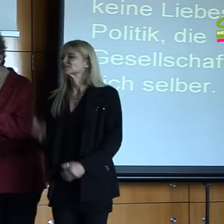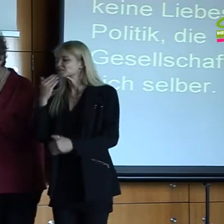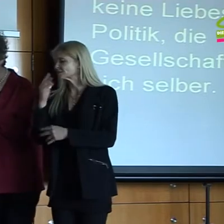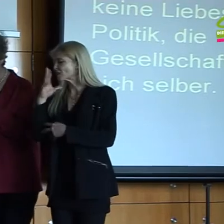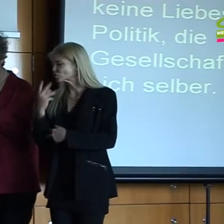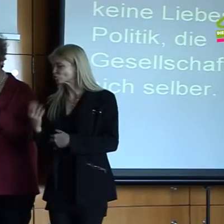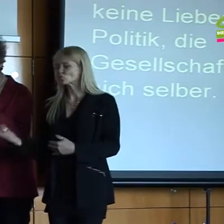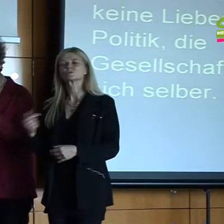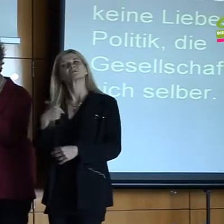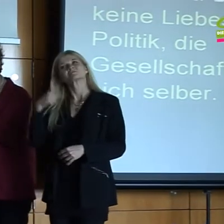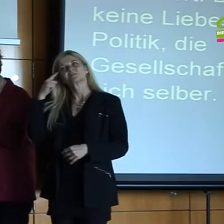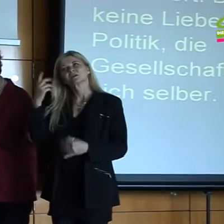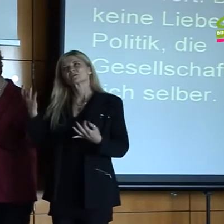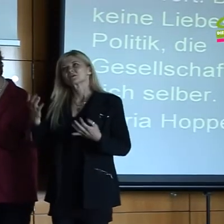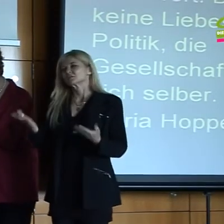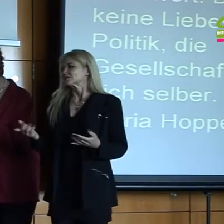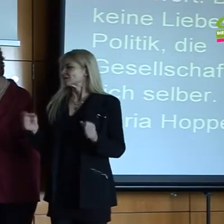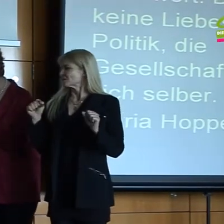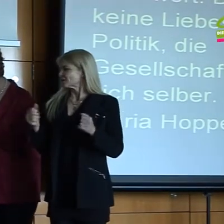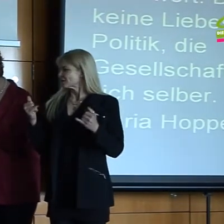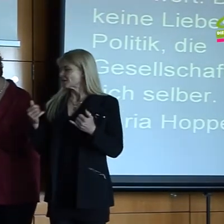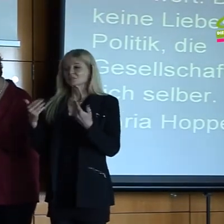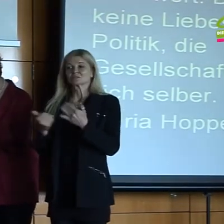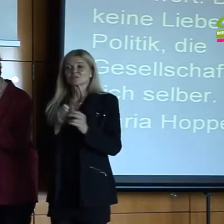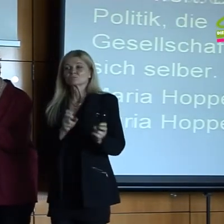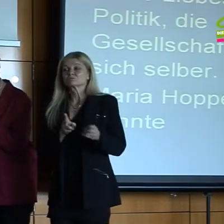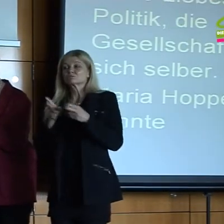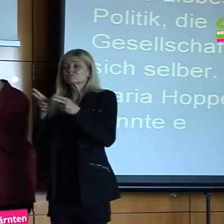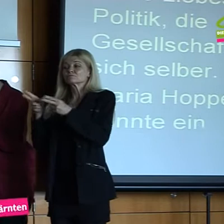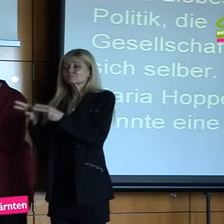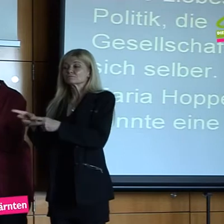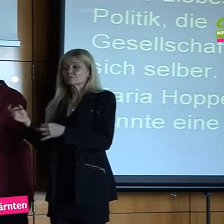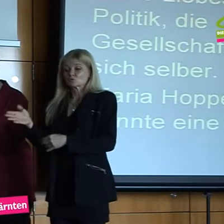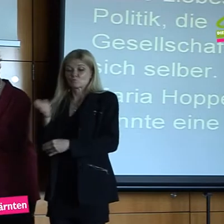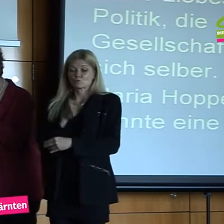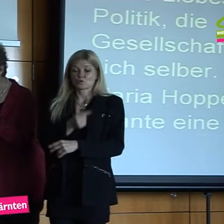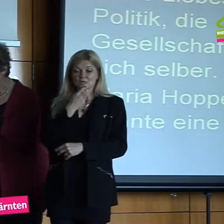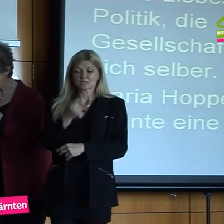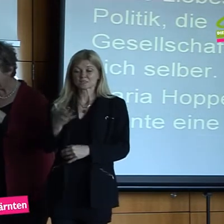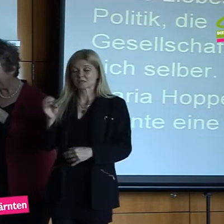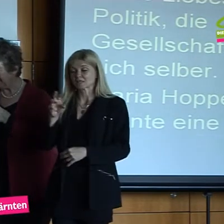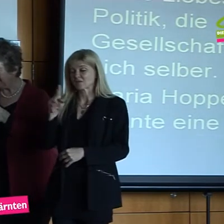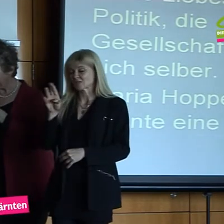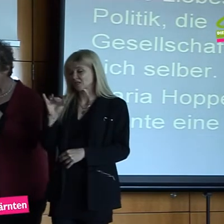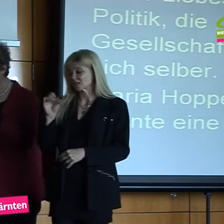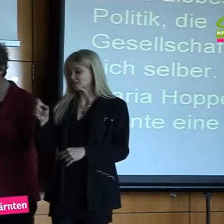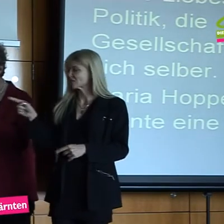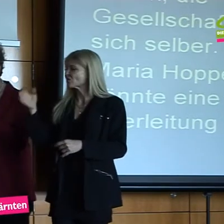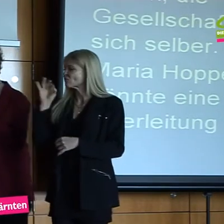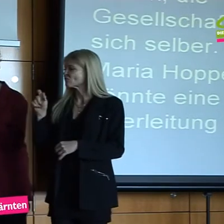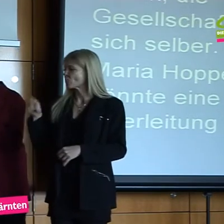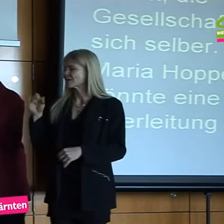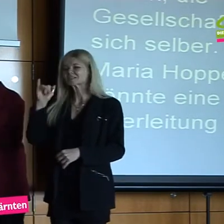Dankeschön. Ich denke, das könnte jetzt wieder eine Überleitung sein, was du gesagt hast, Erwin Ries, zur Frau Magistra